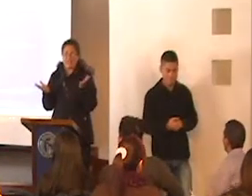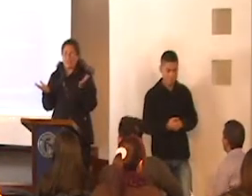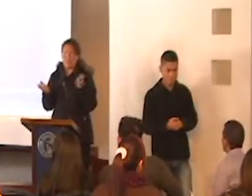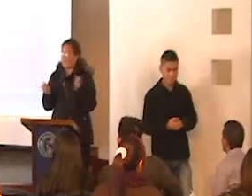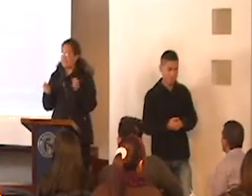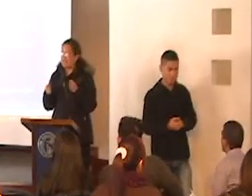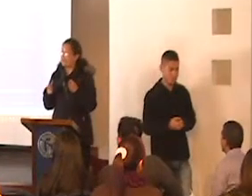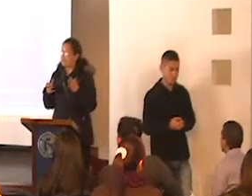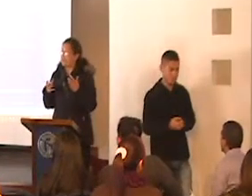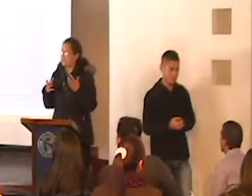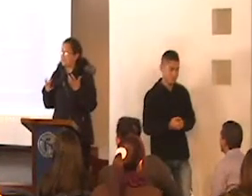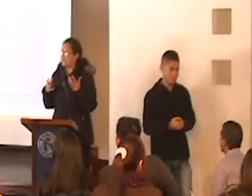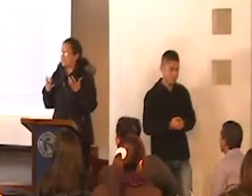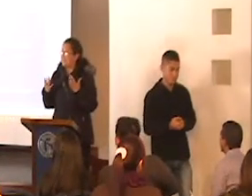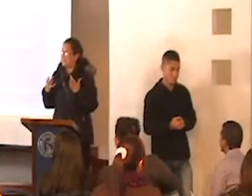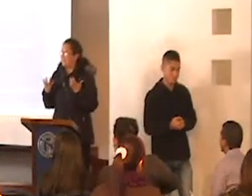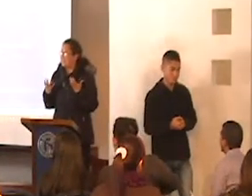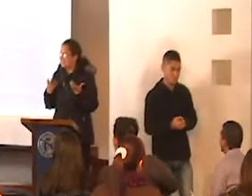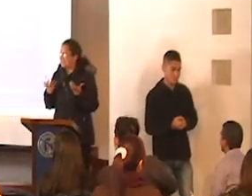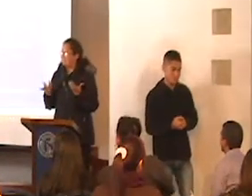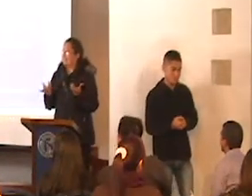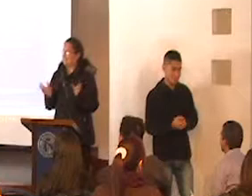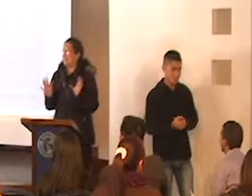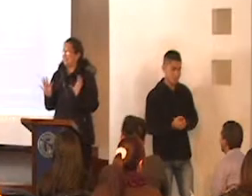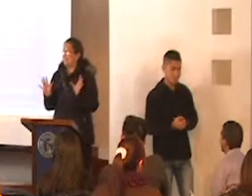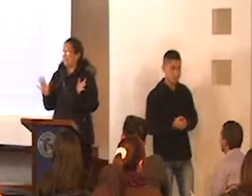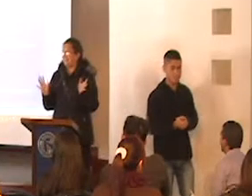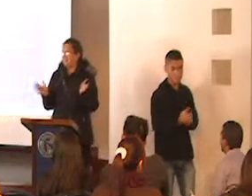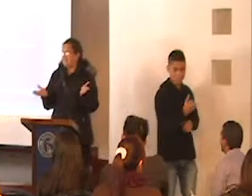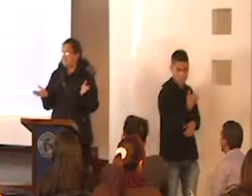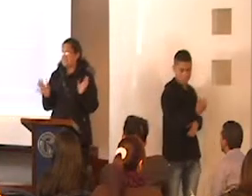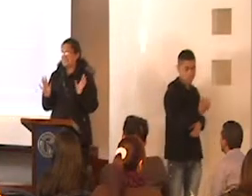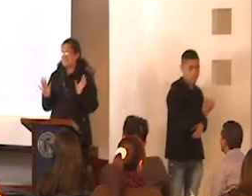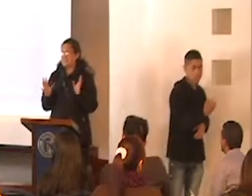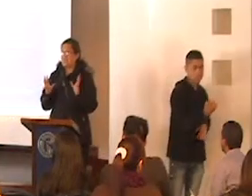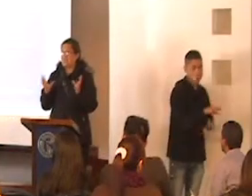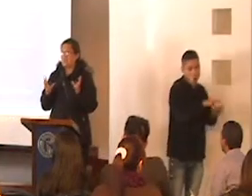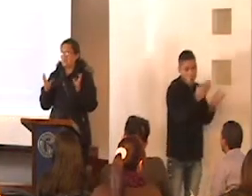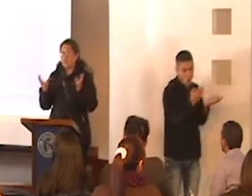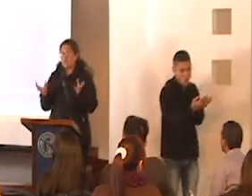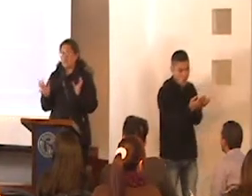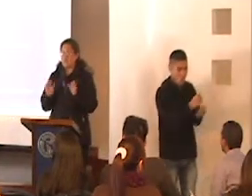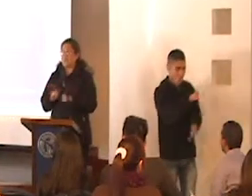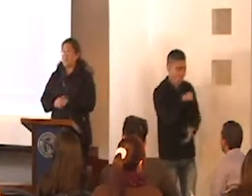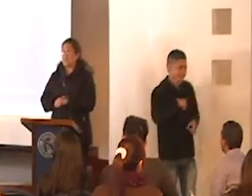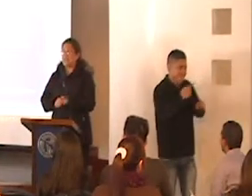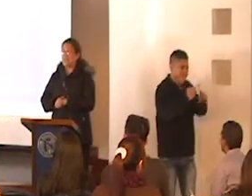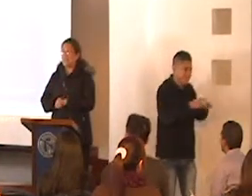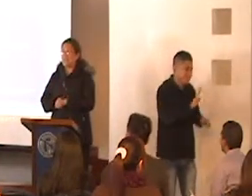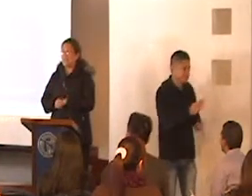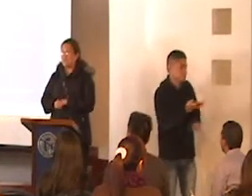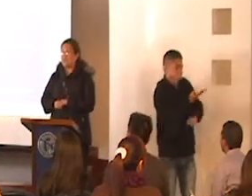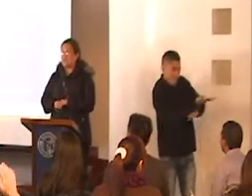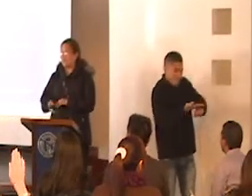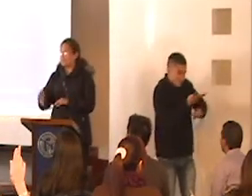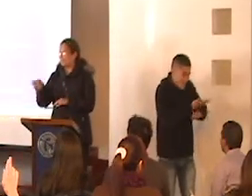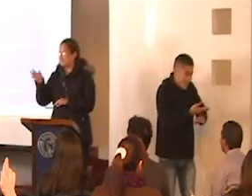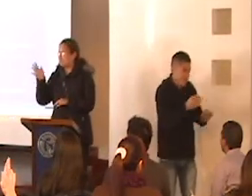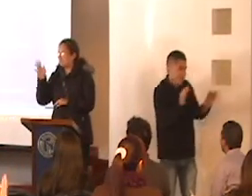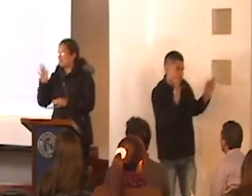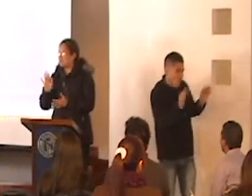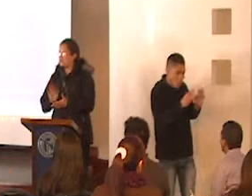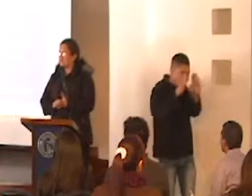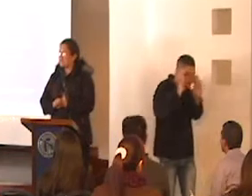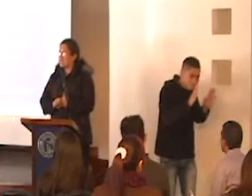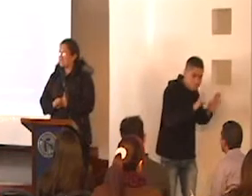es diferente, sí, porque ahí digamos que se puede hacer cierto nivel de exigencia o otro tienen un poco más de disponibilidad